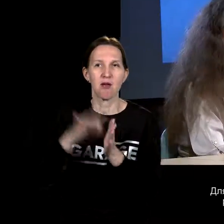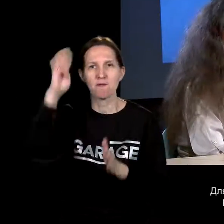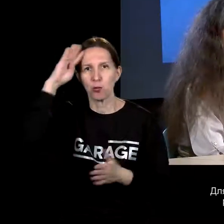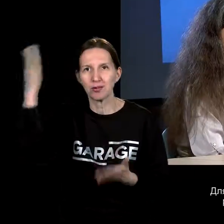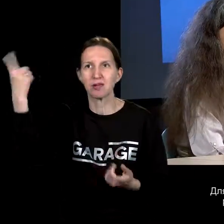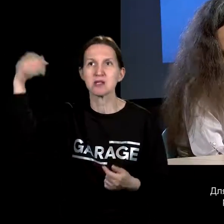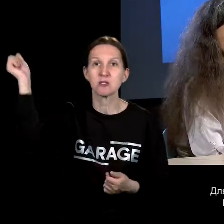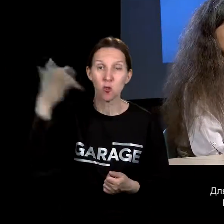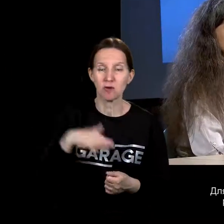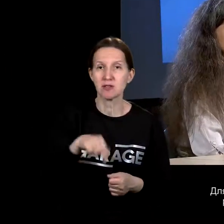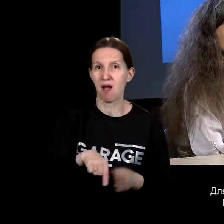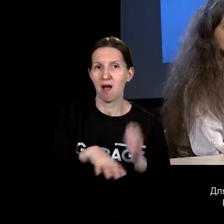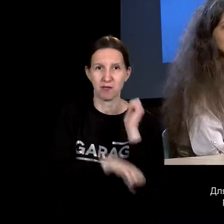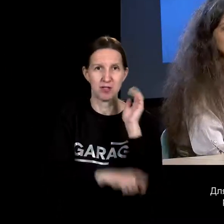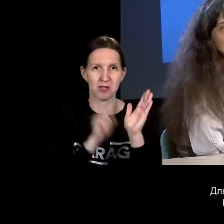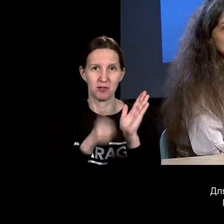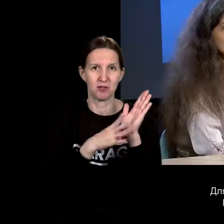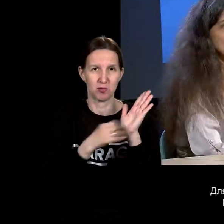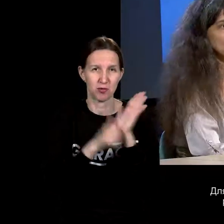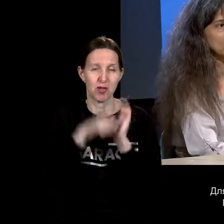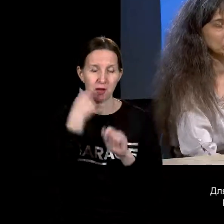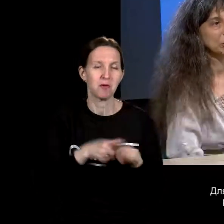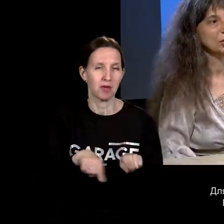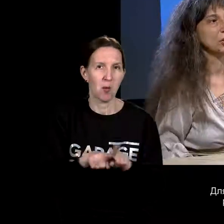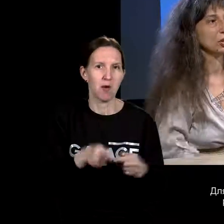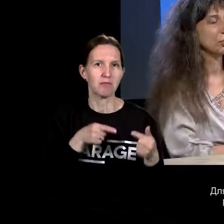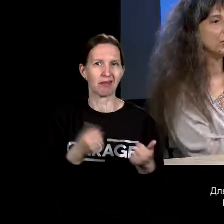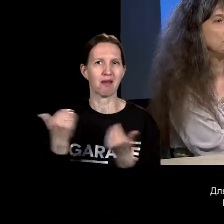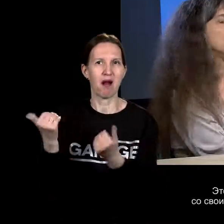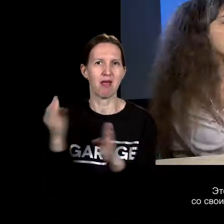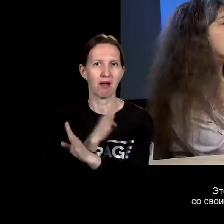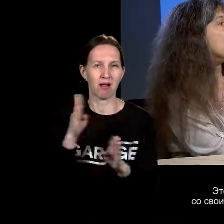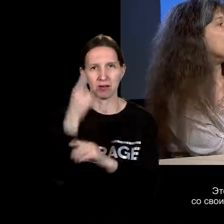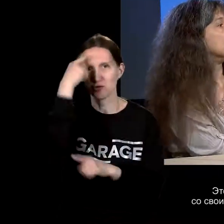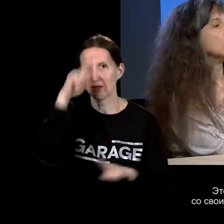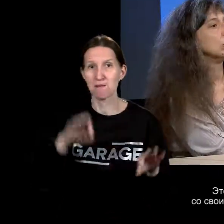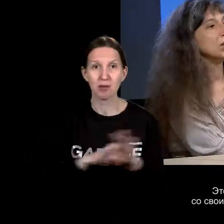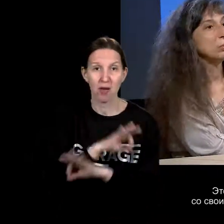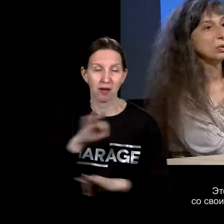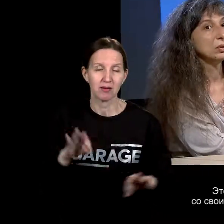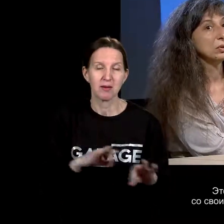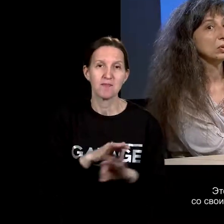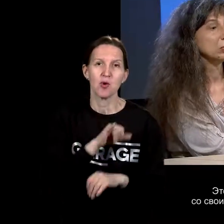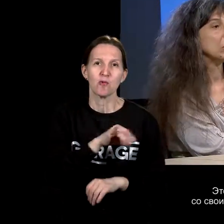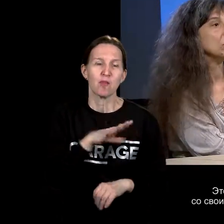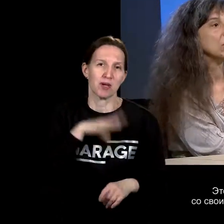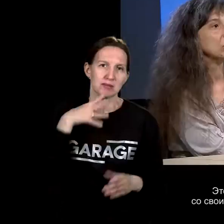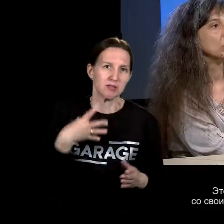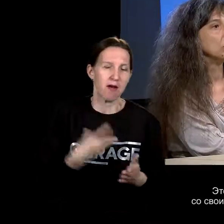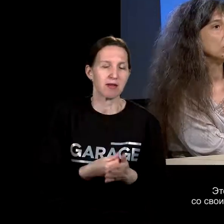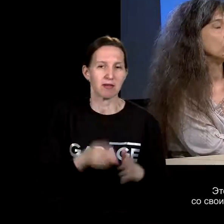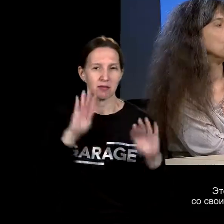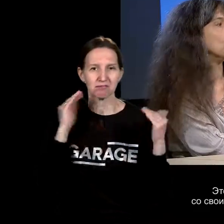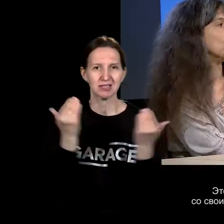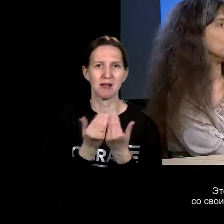что тоже для конца 60-х годов был достаточно радикальным таким экологическим проектом, со своими абсолютно